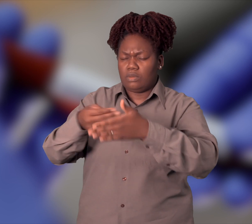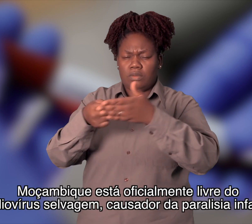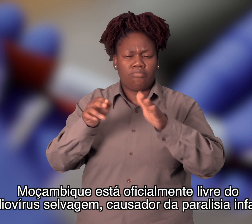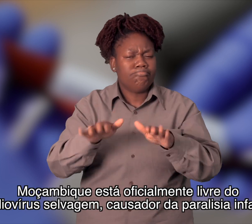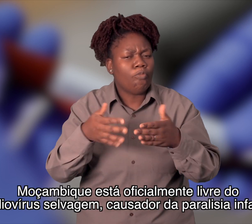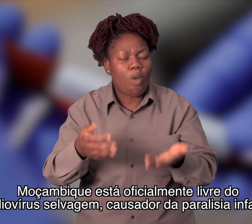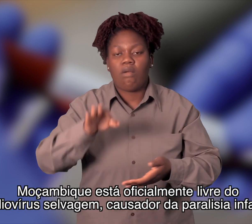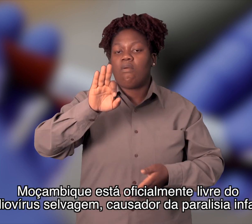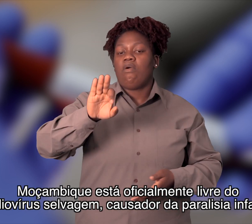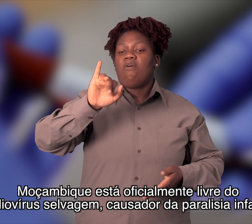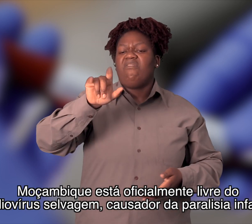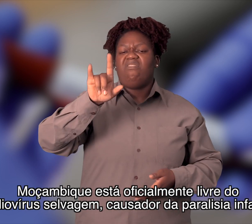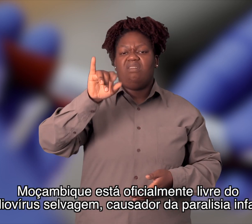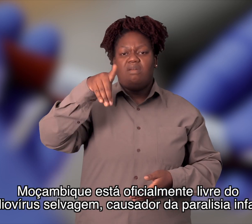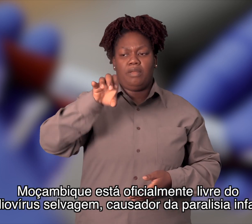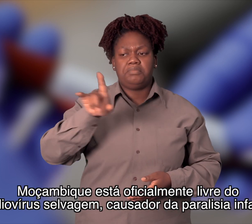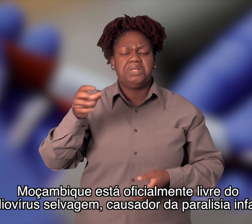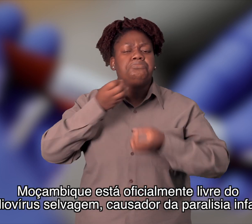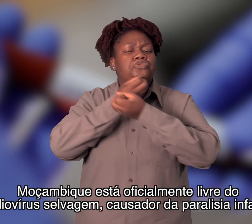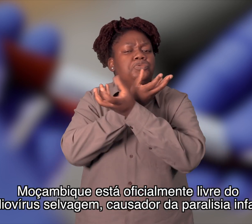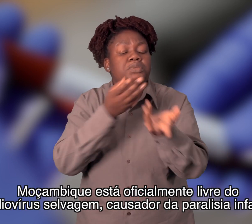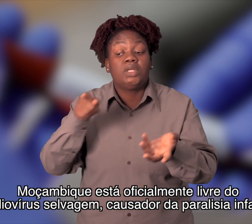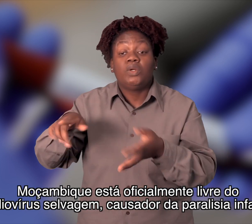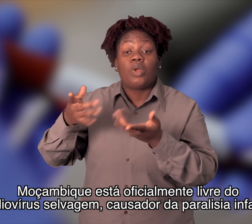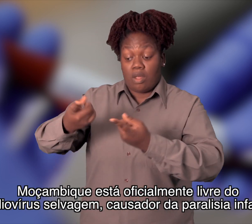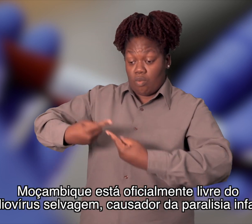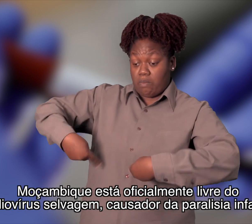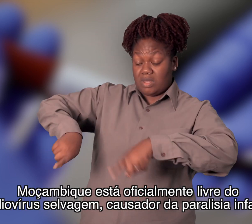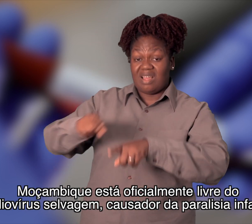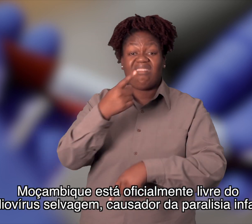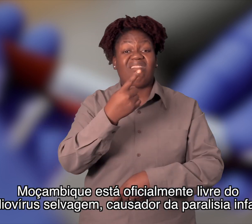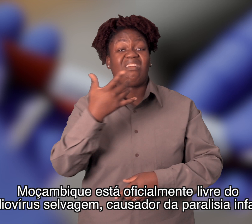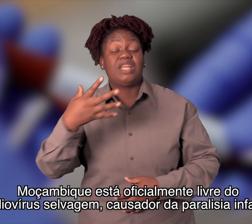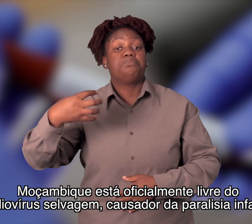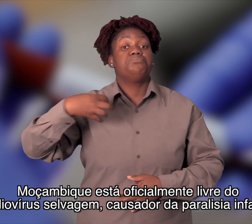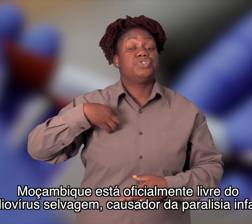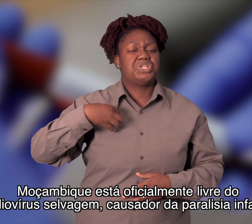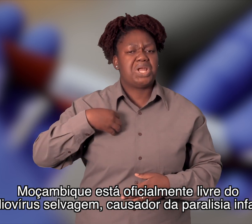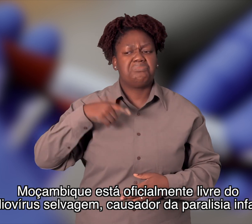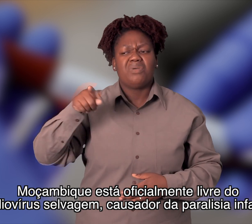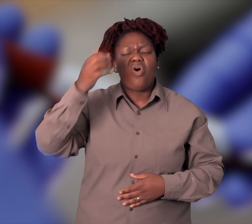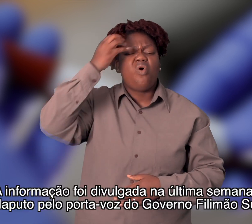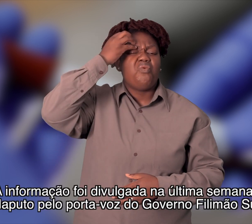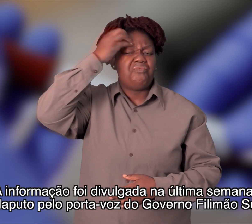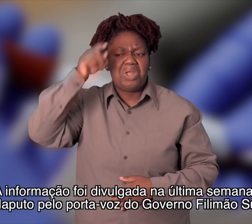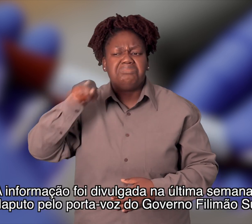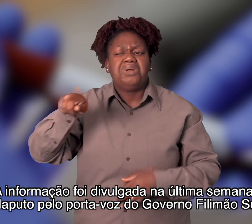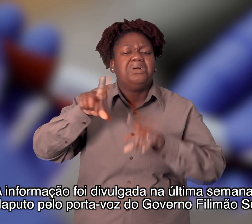Moçambique está oficialmente livre do poliovírus selvagem causador da paralisia infantil. A informação foi